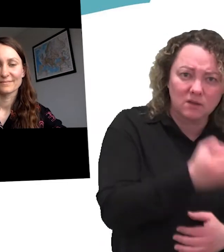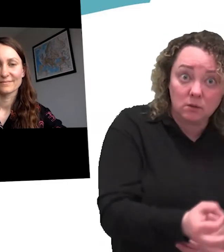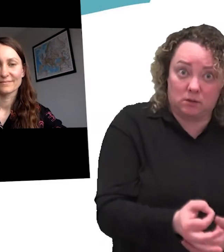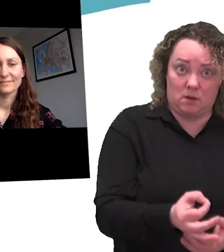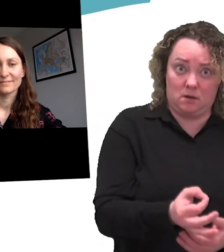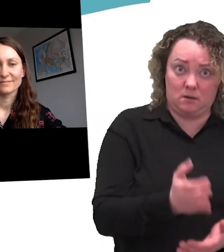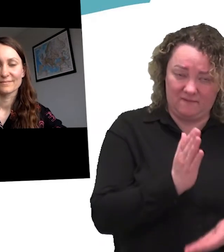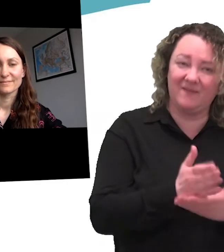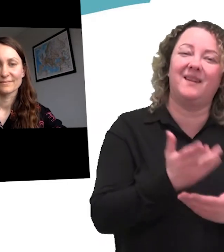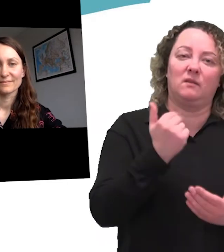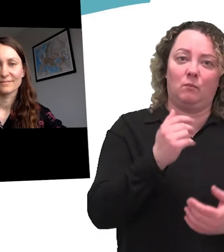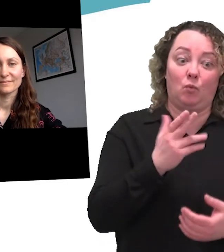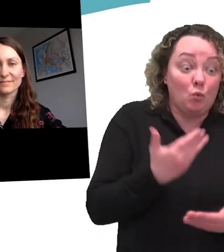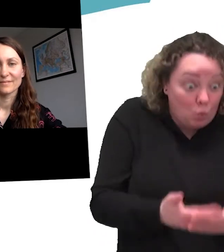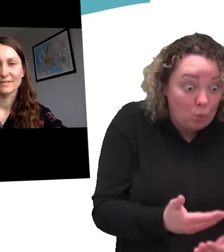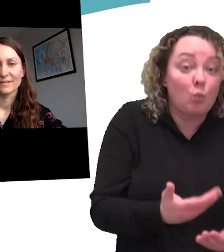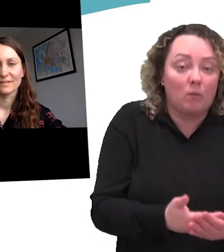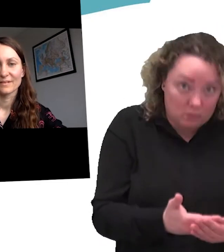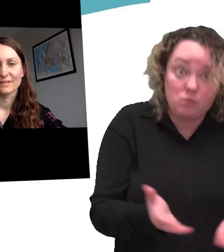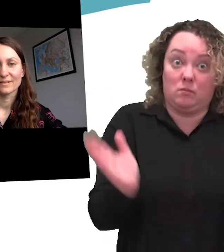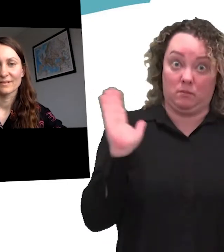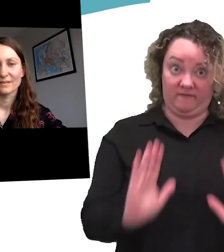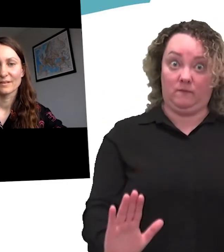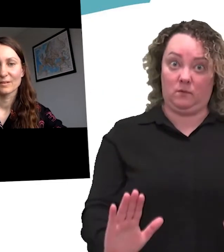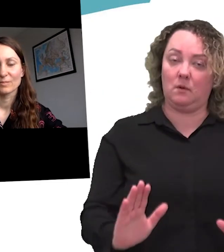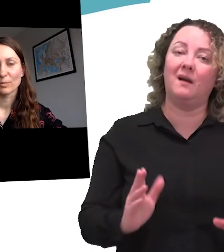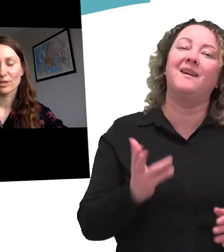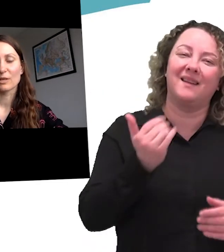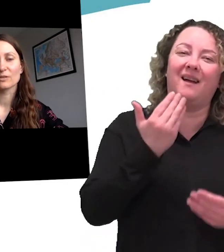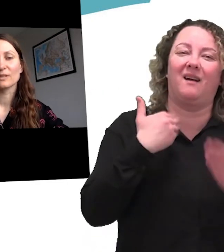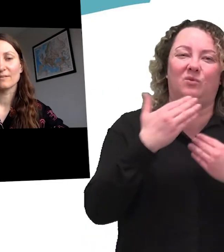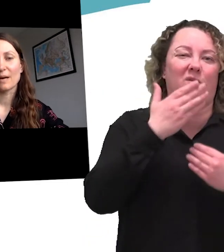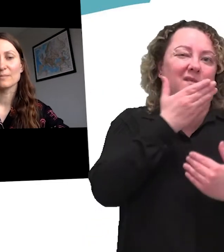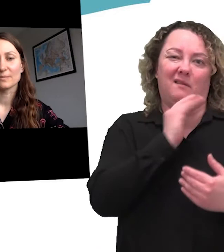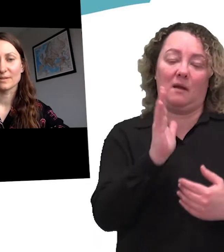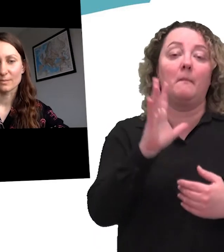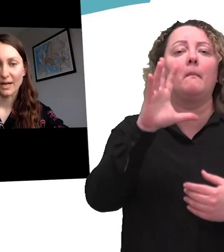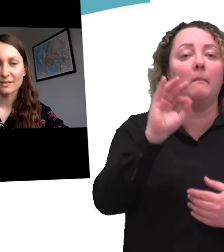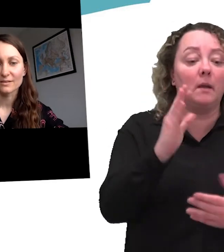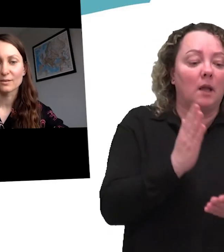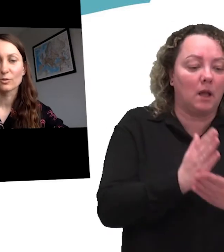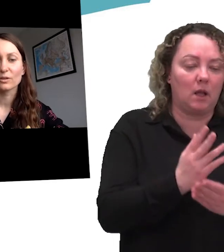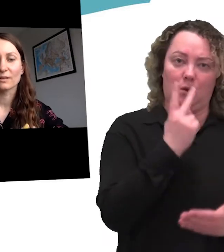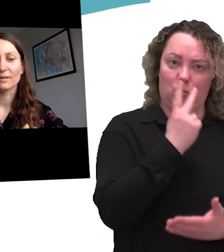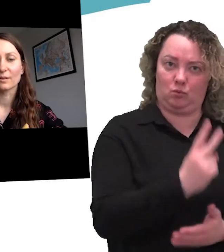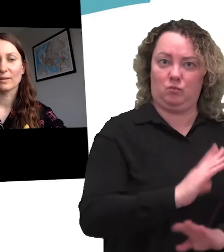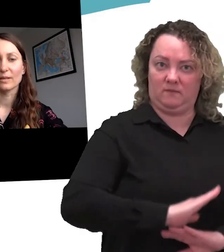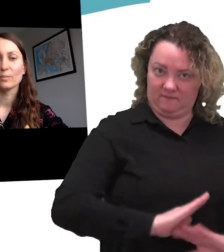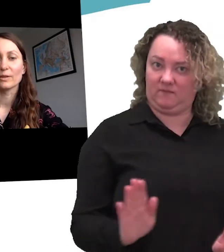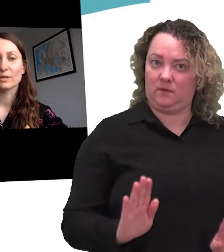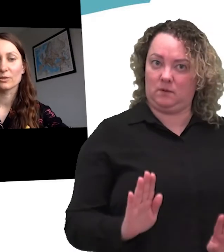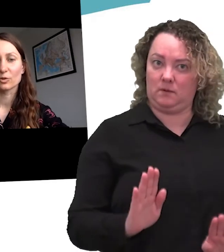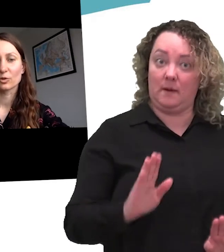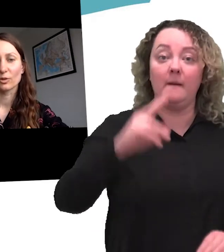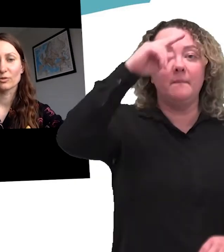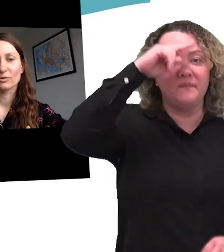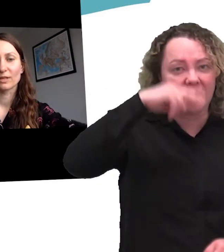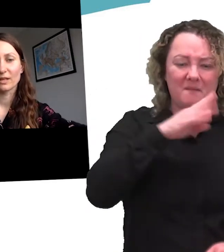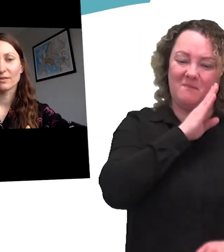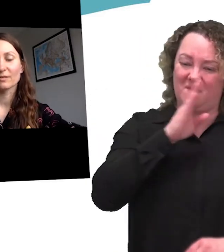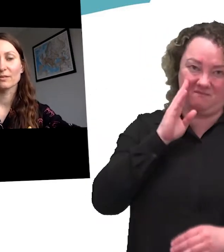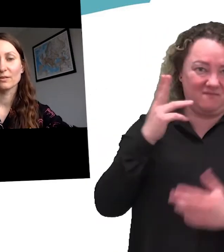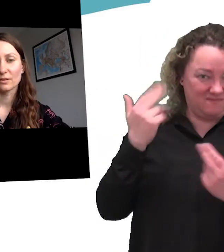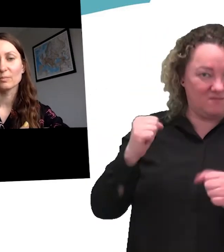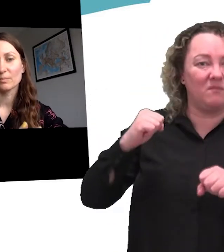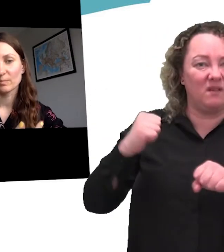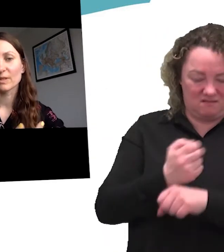nereikėtų taip sakyti, bet nu, tiesiog mes valgom du. Paprasčiausiai tėvams apsispręsti, kur yra ta riba prieš diskutuojant su